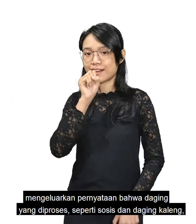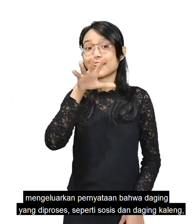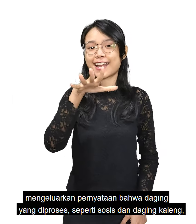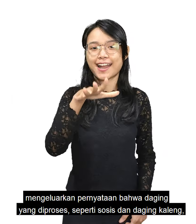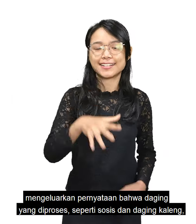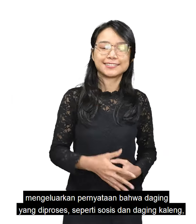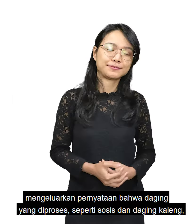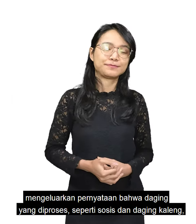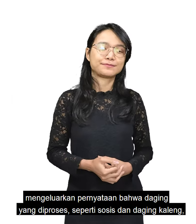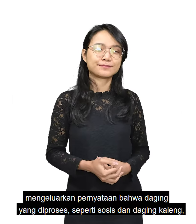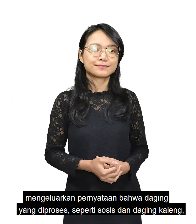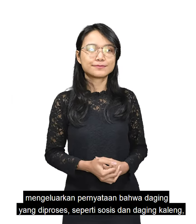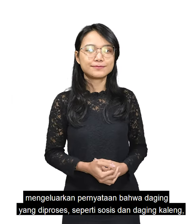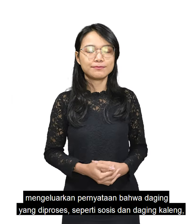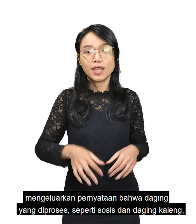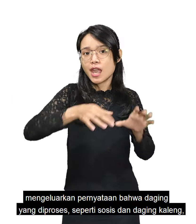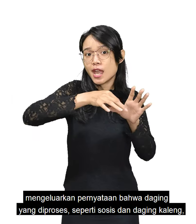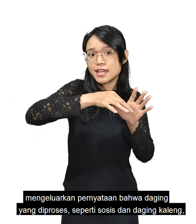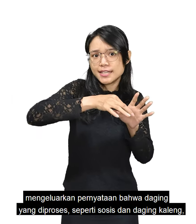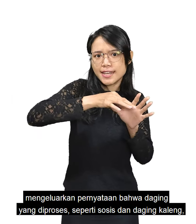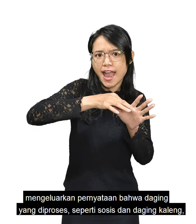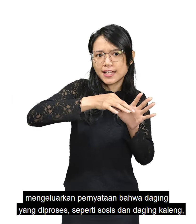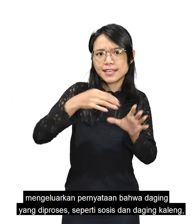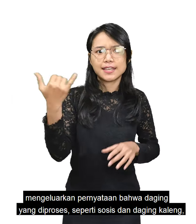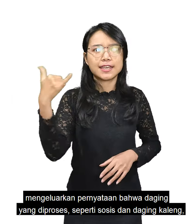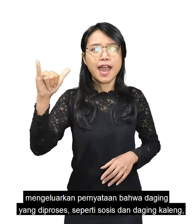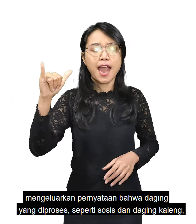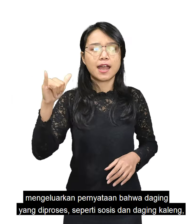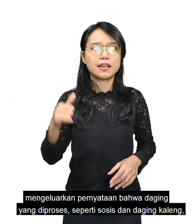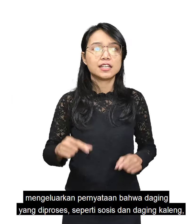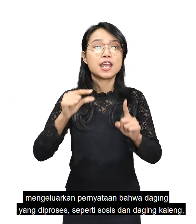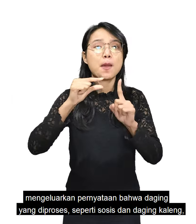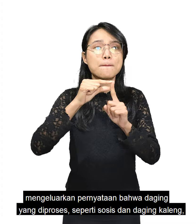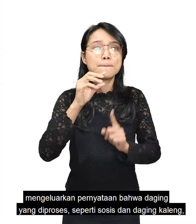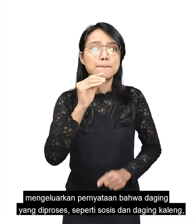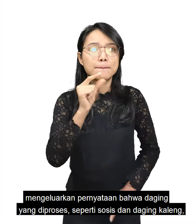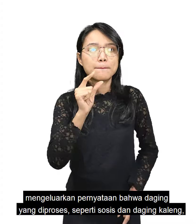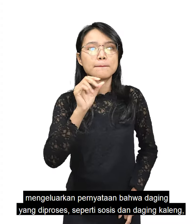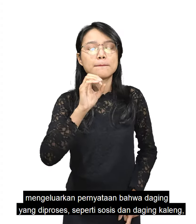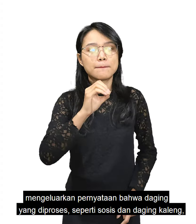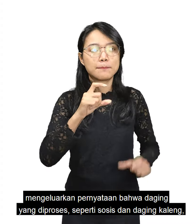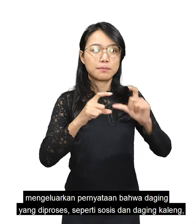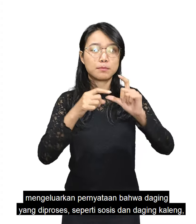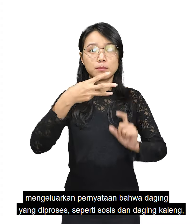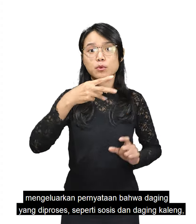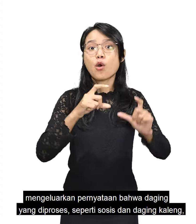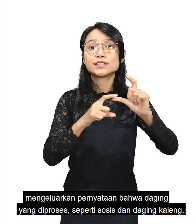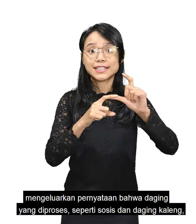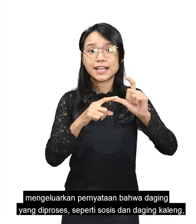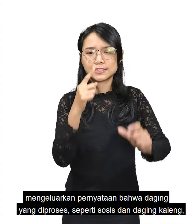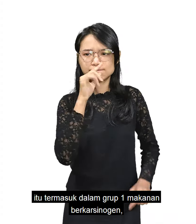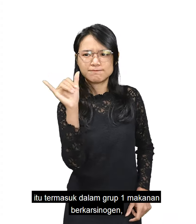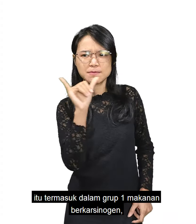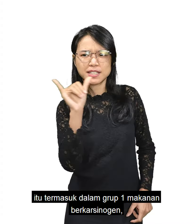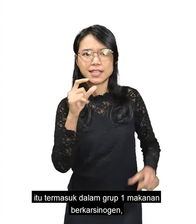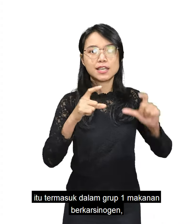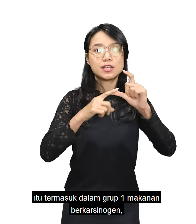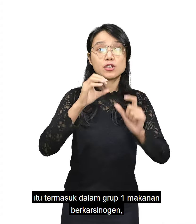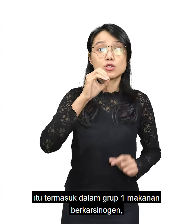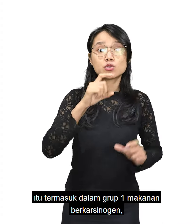pernyataan bahwa daging yang diproses seperti sosis dan daging kaleng itu termasuk